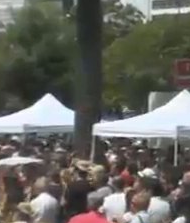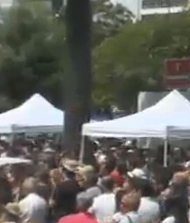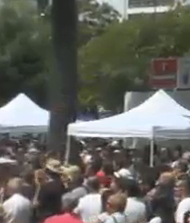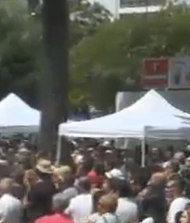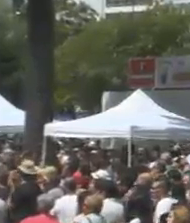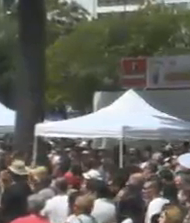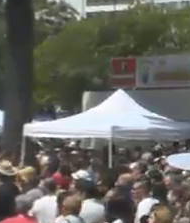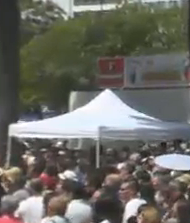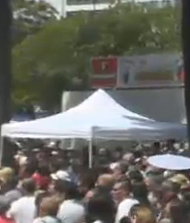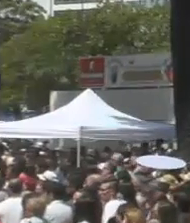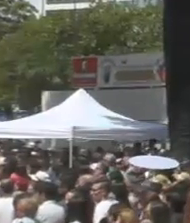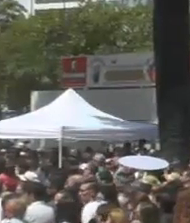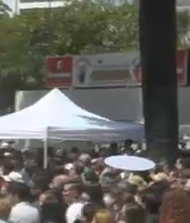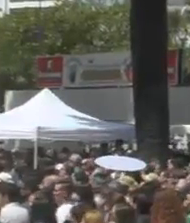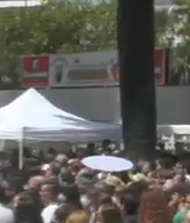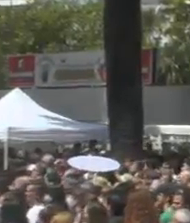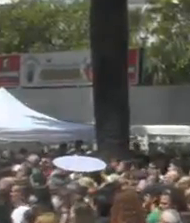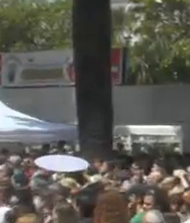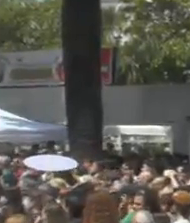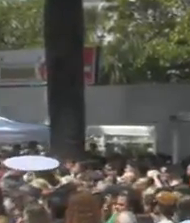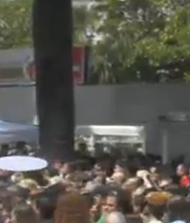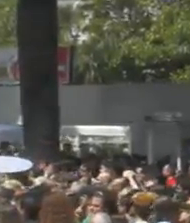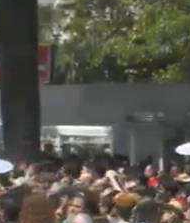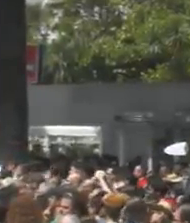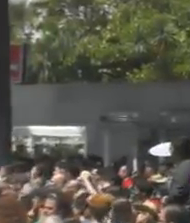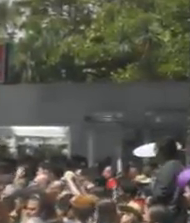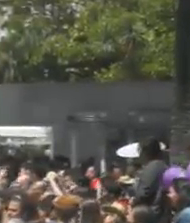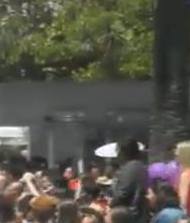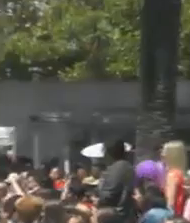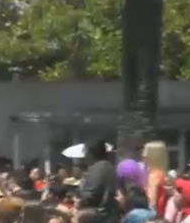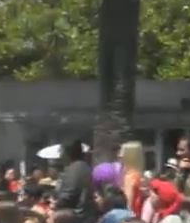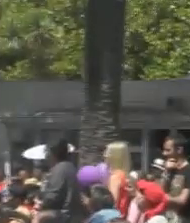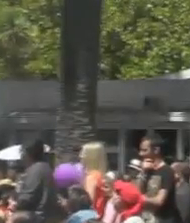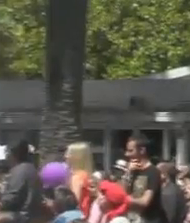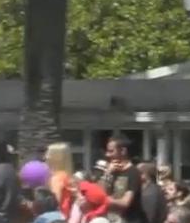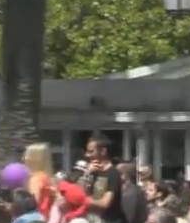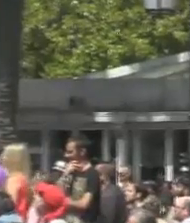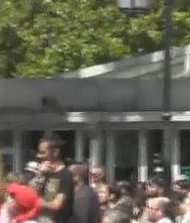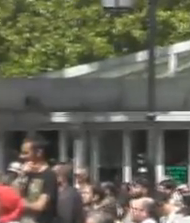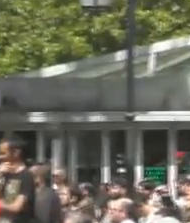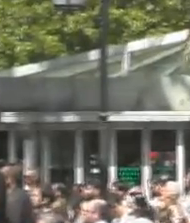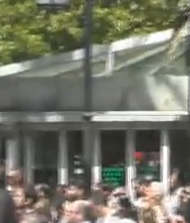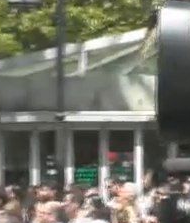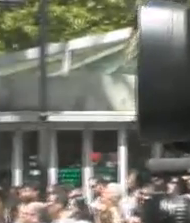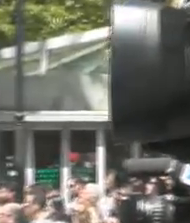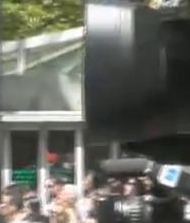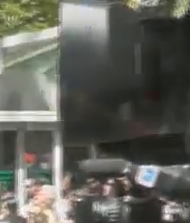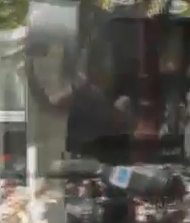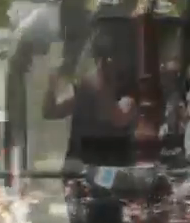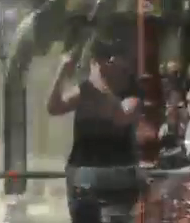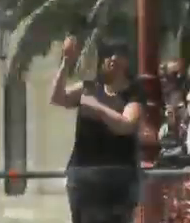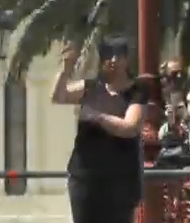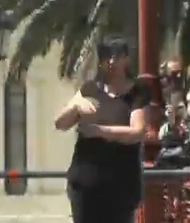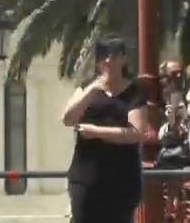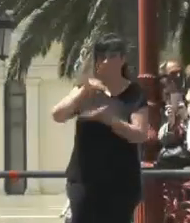Por eso no solo nos mira la historia de todos los que han luchado antes, sino que también nos mira Europa. Este proyecto político es